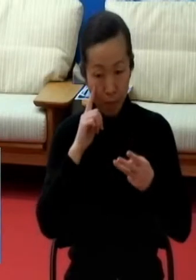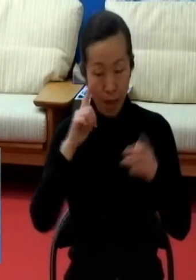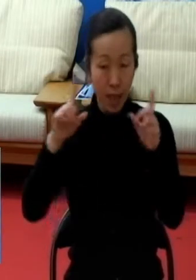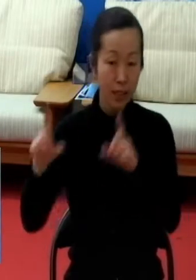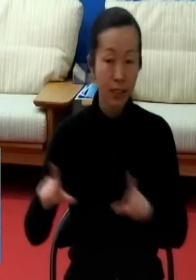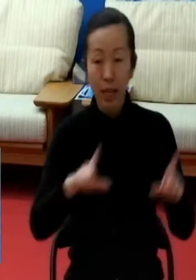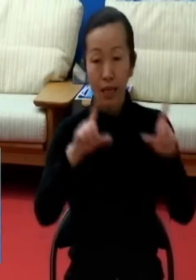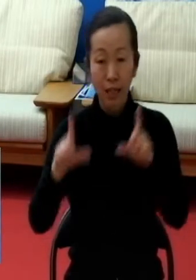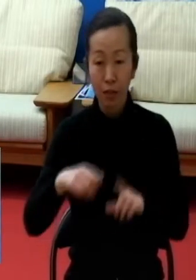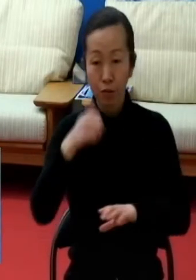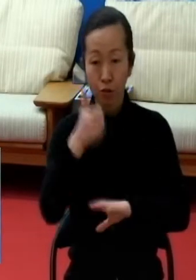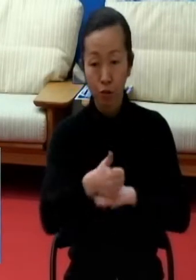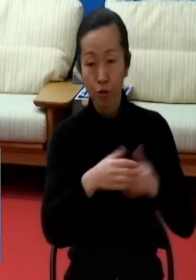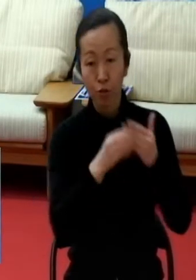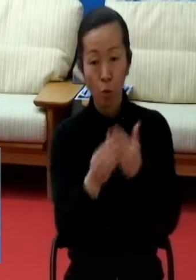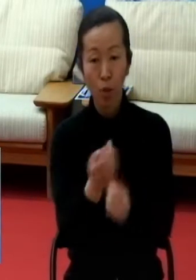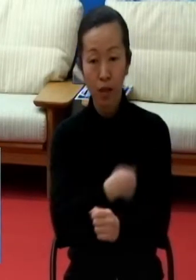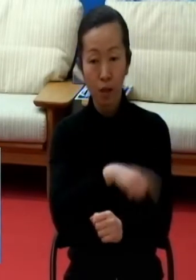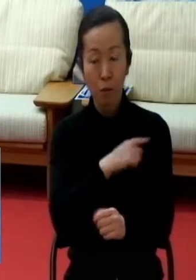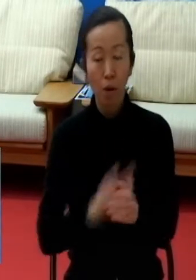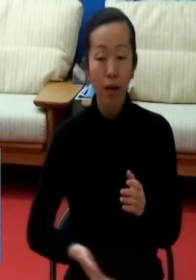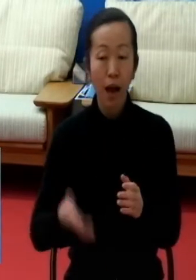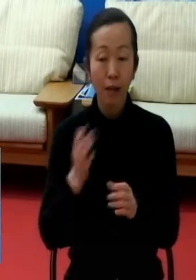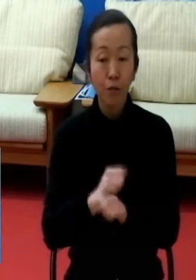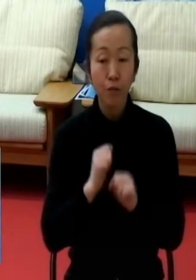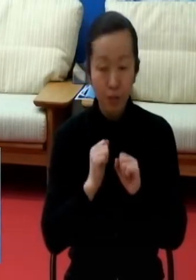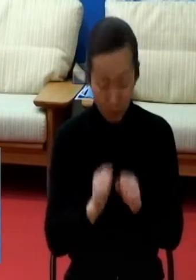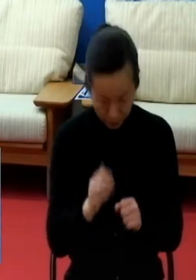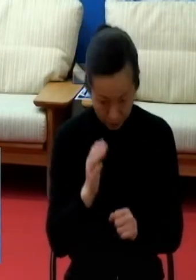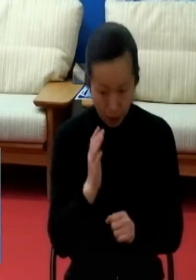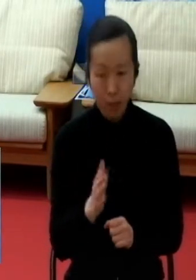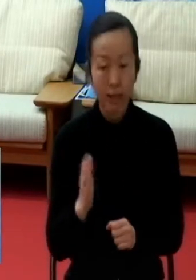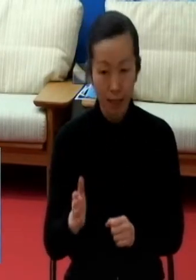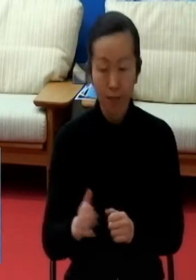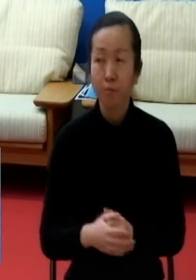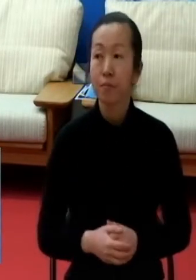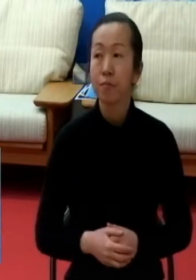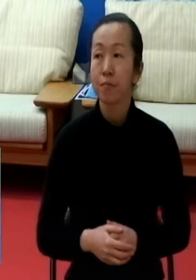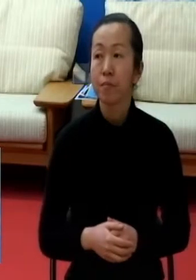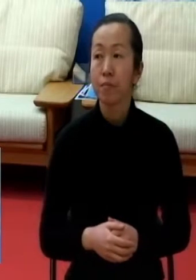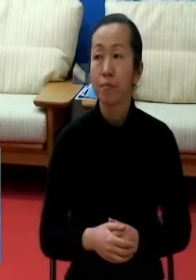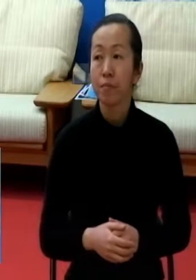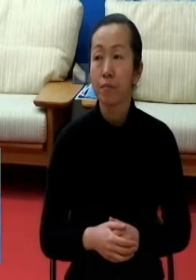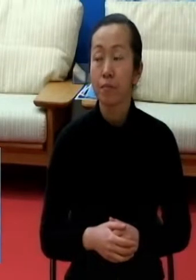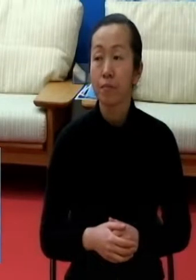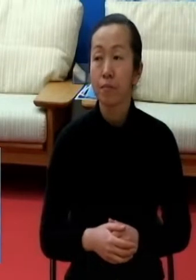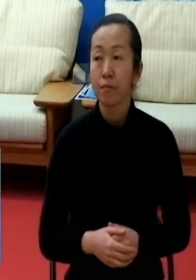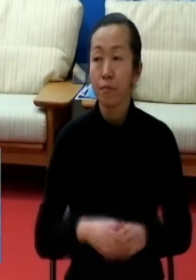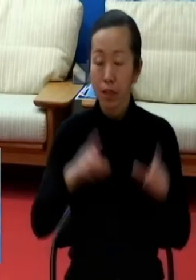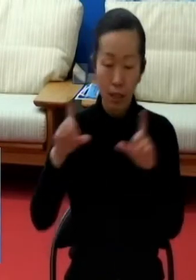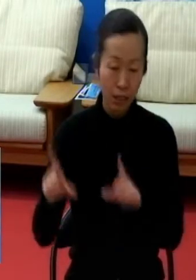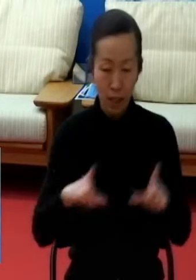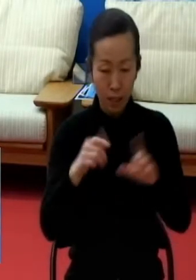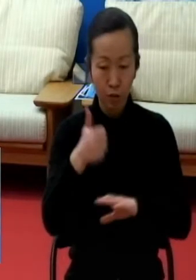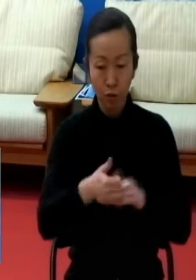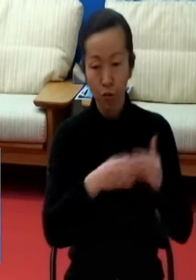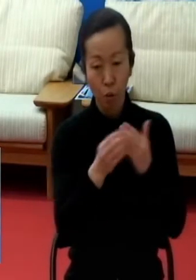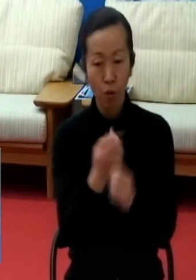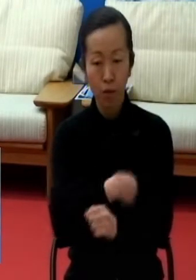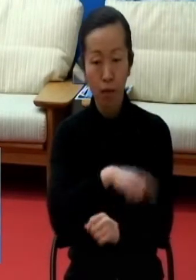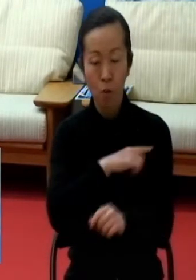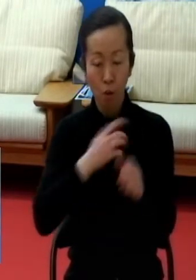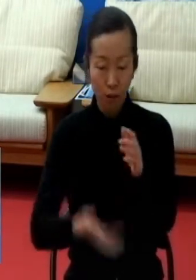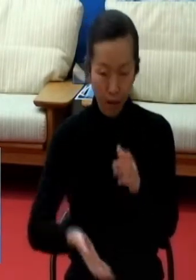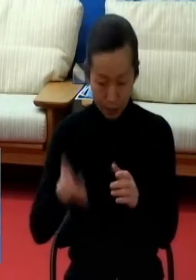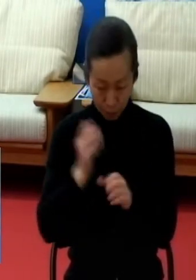導権を回復しなさい。 여러분 이 그리스도의 비밀을 붙잡고 일심전심 지속으로 나가는 사람. このキリ